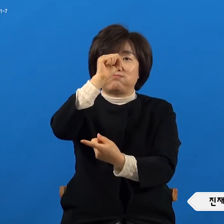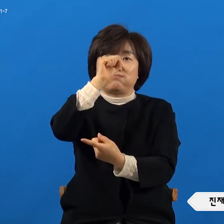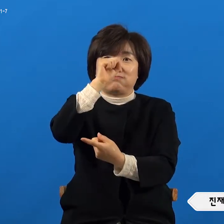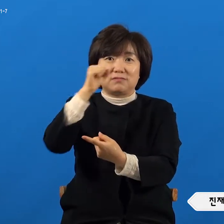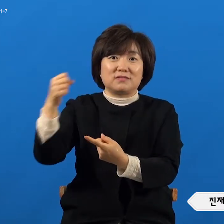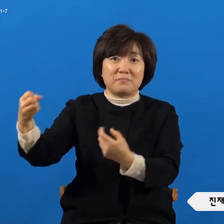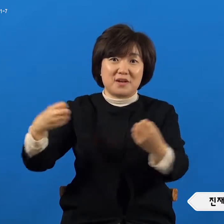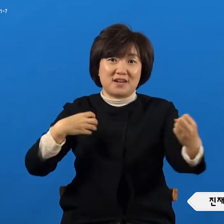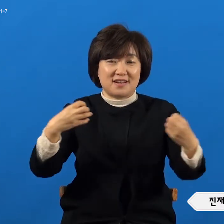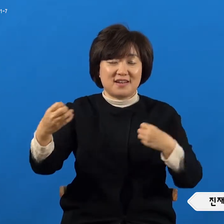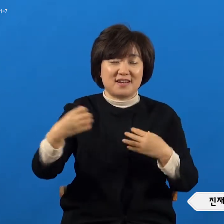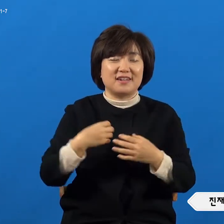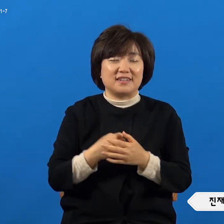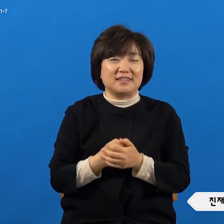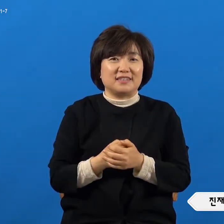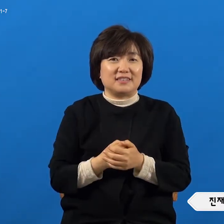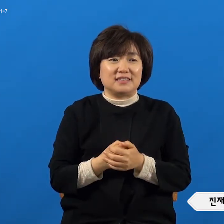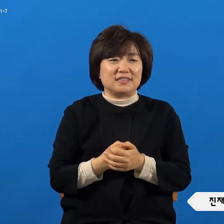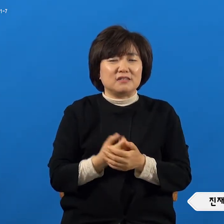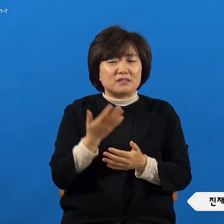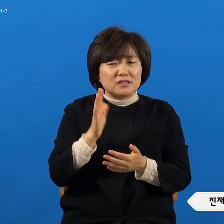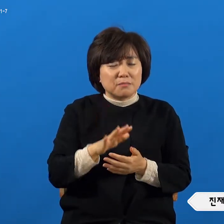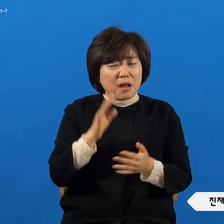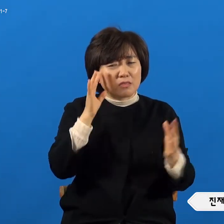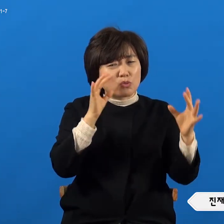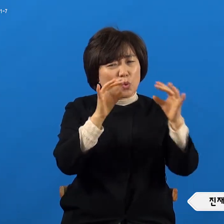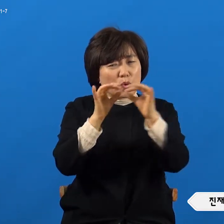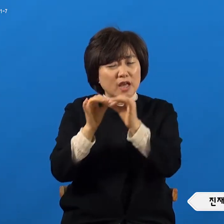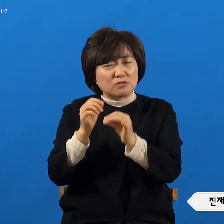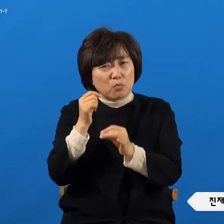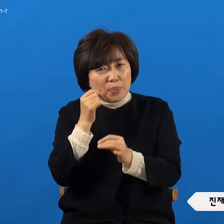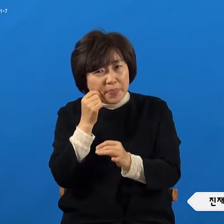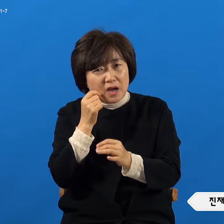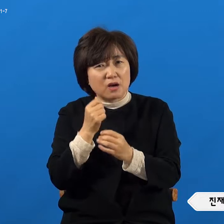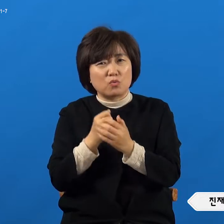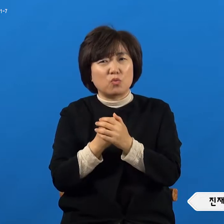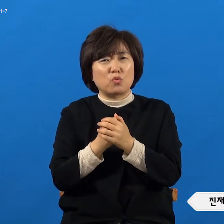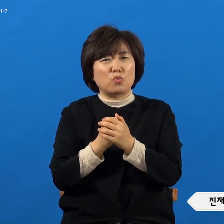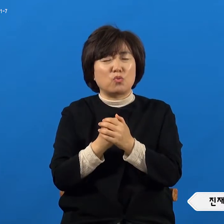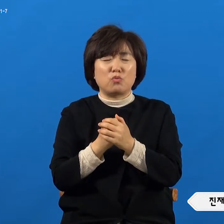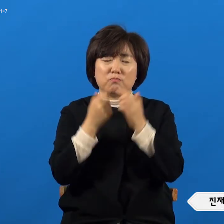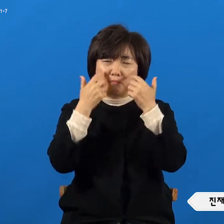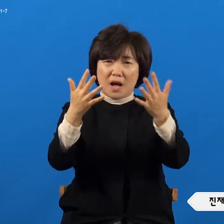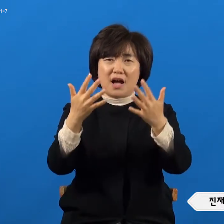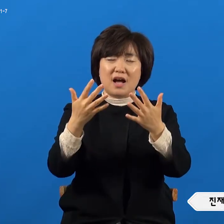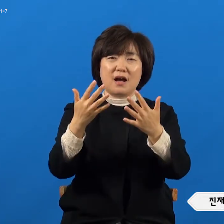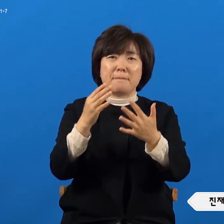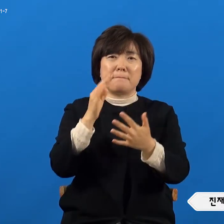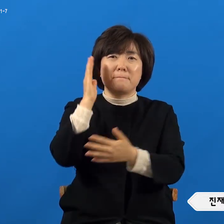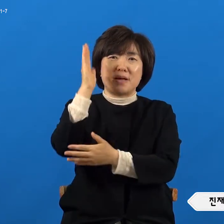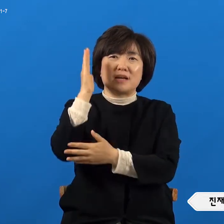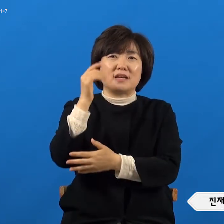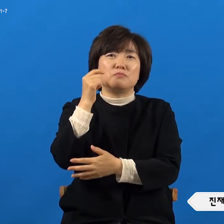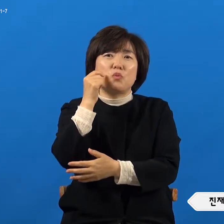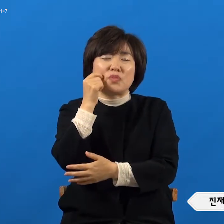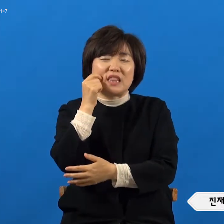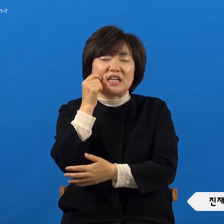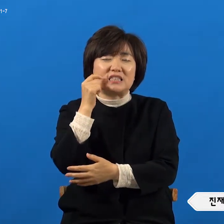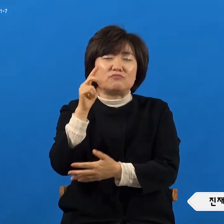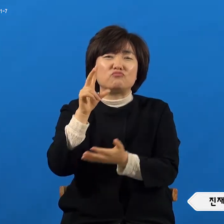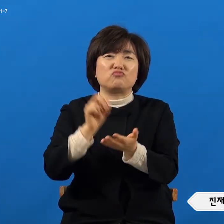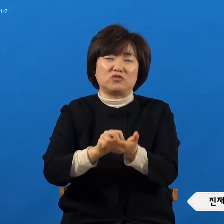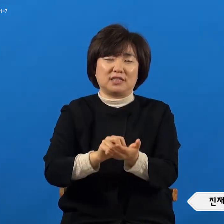그런데 수많은 사람들이 동의하지 못하고 선명하게 이야기하지 못하는 중요한